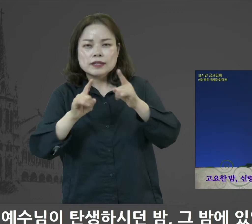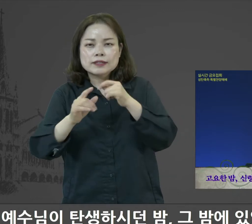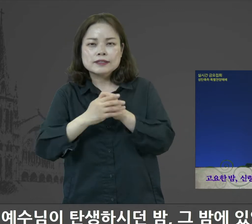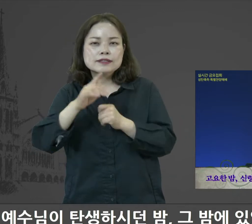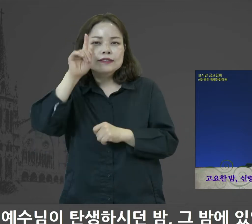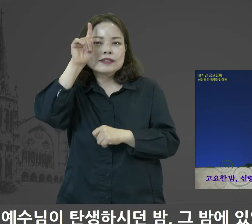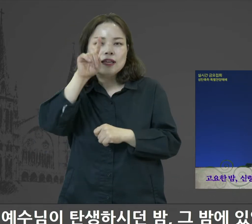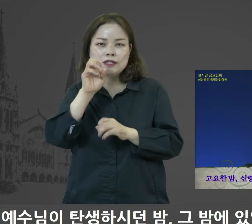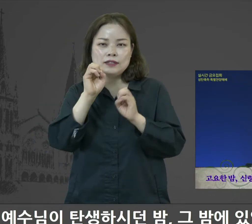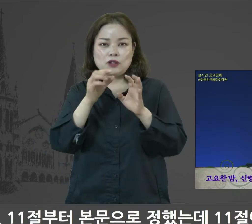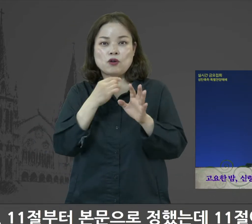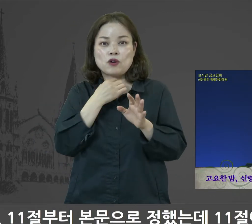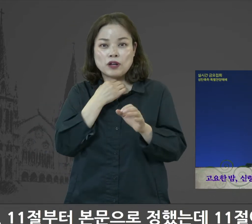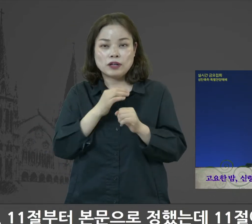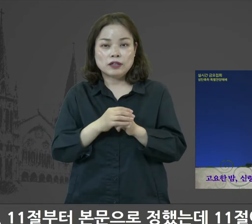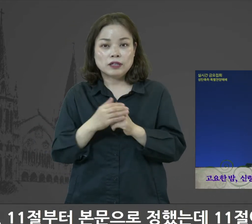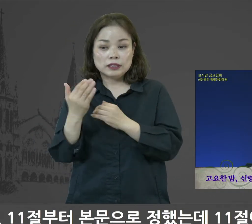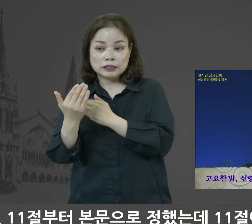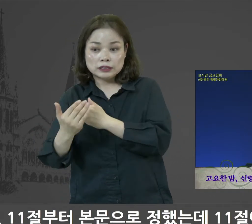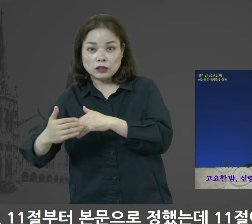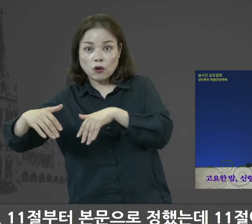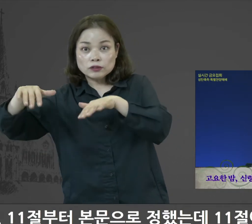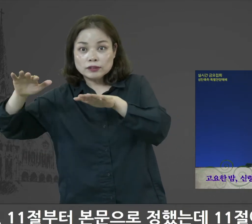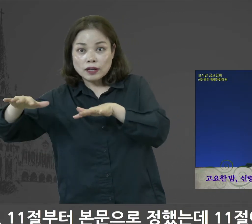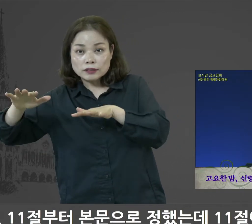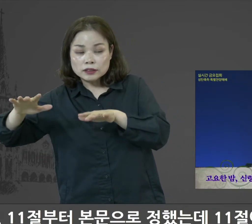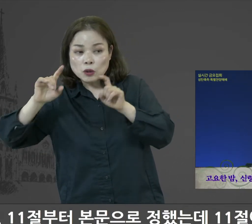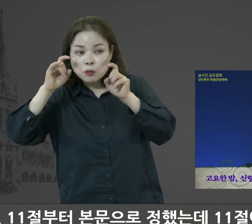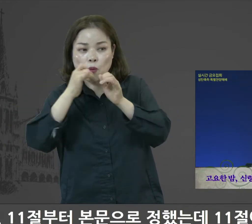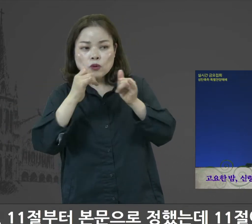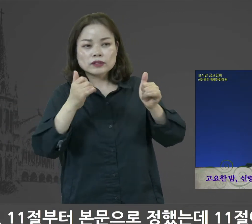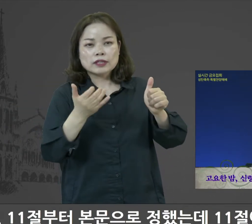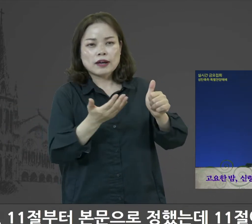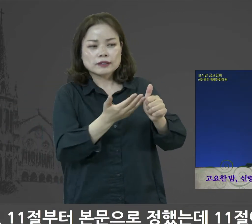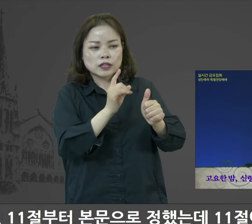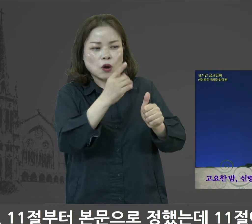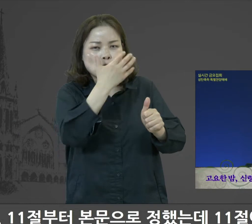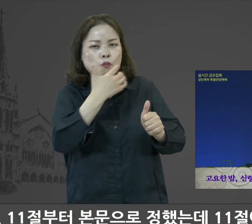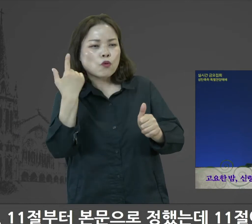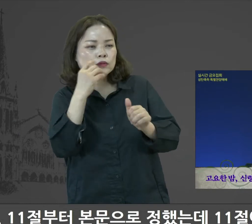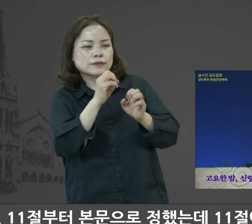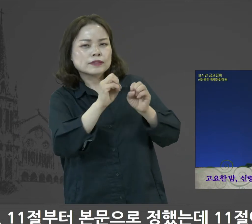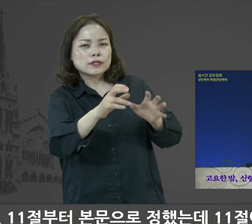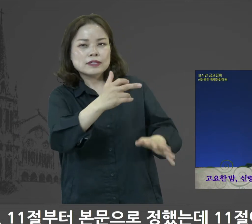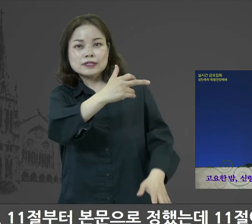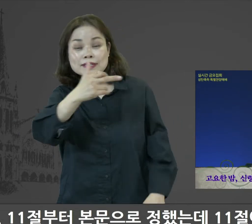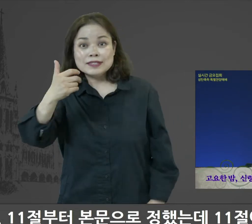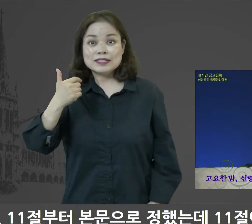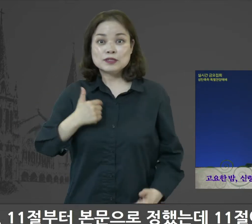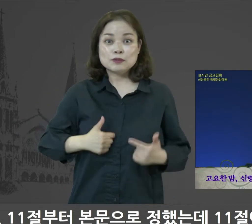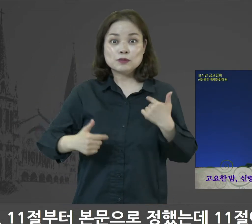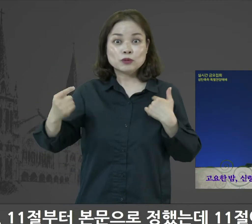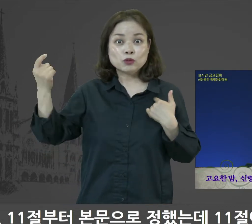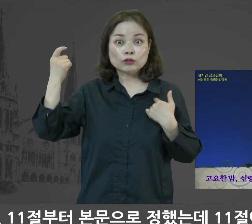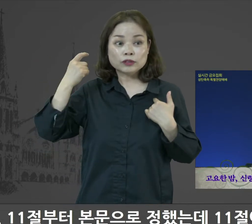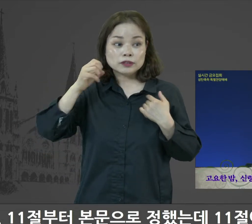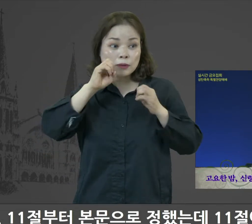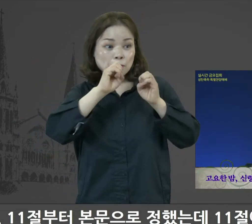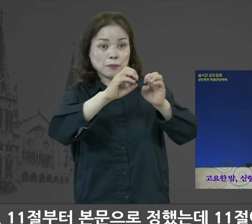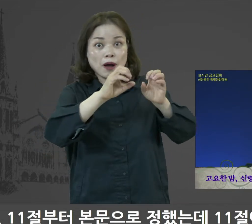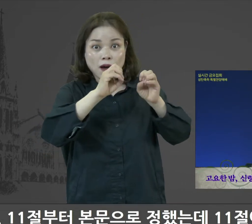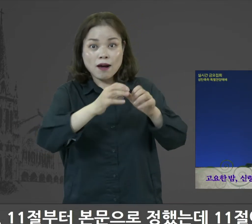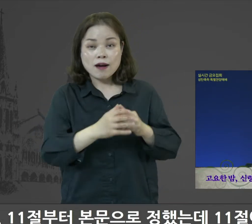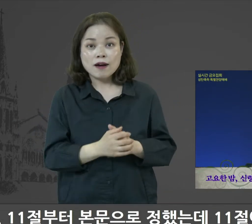내일 전하겠습니다. 천사가 목자들에게 복음을 전하는 거죠. 큰 기쁨의 소식을 전하는